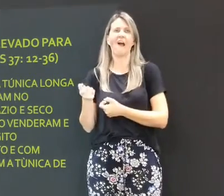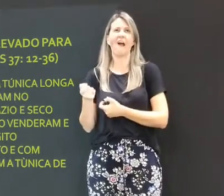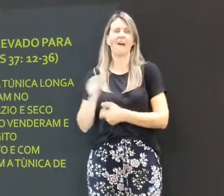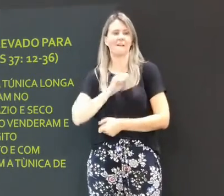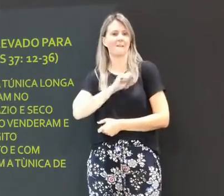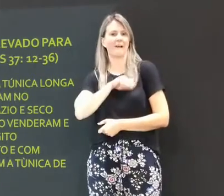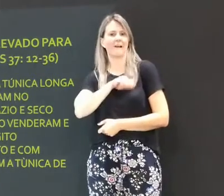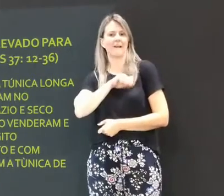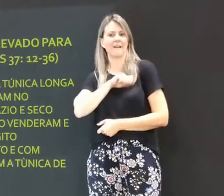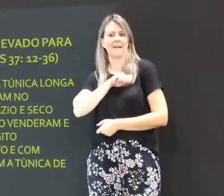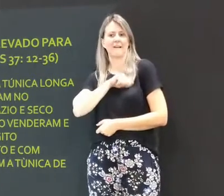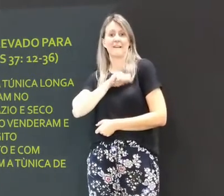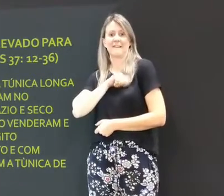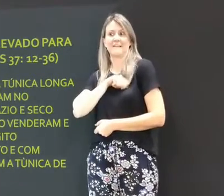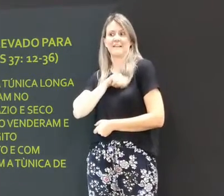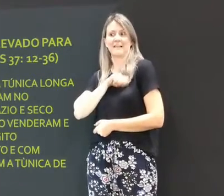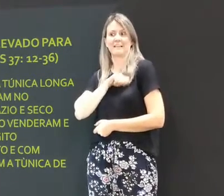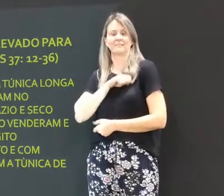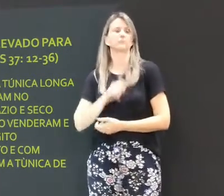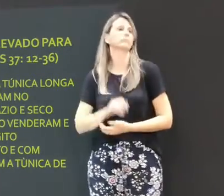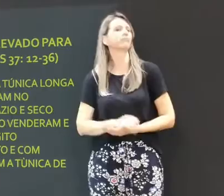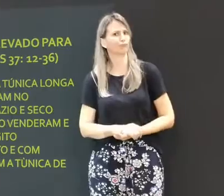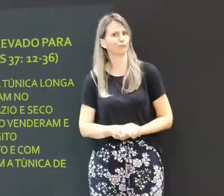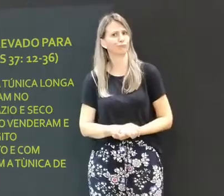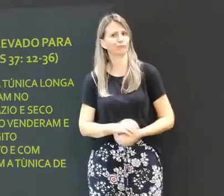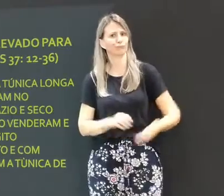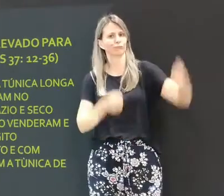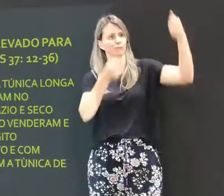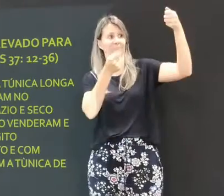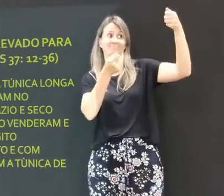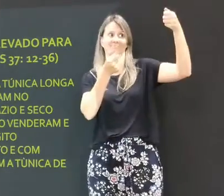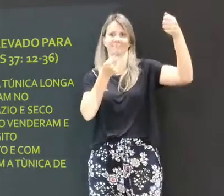Né? O objetivo de serem